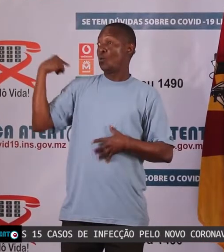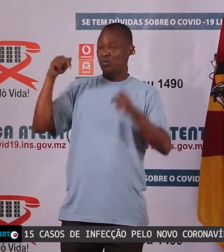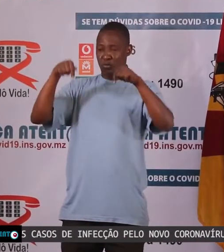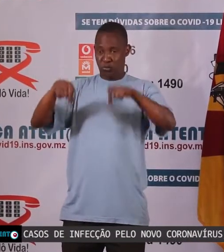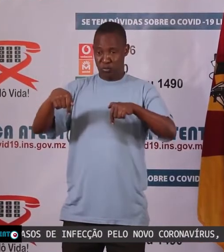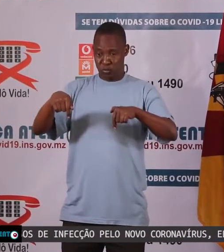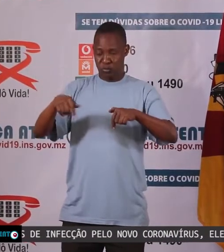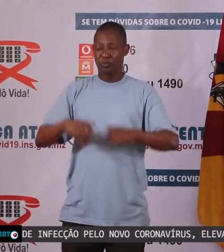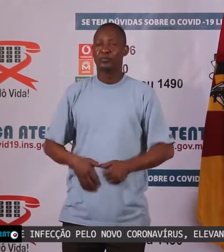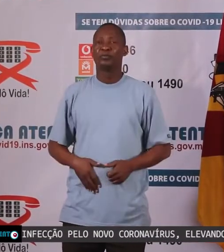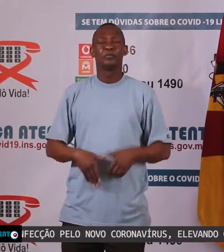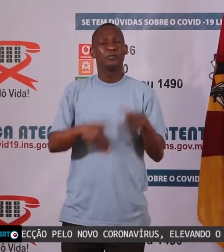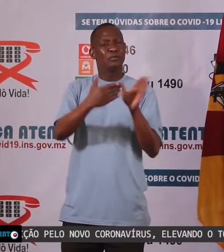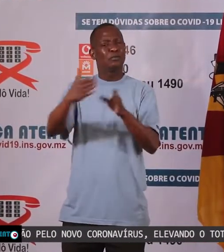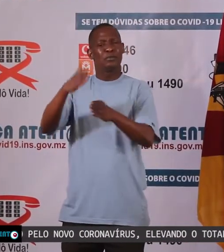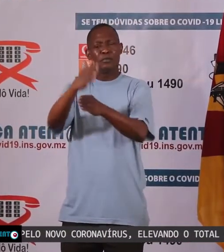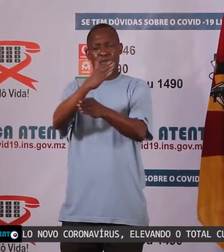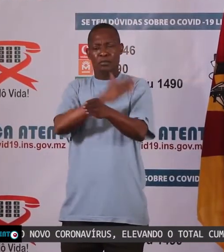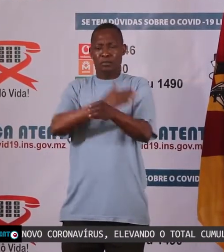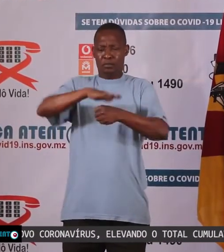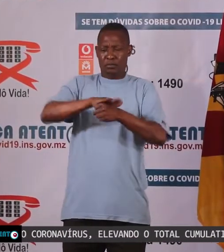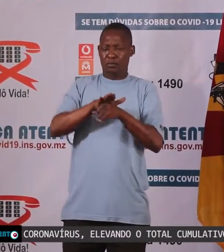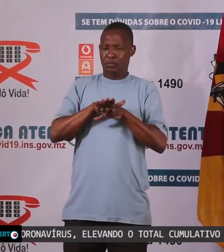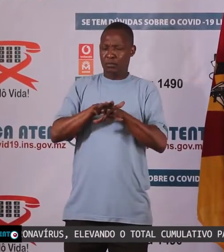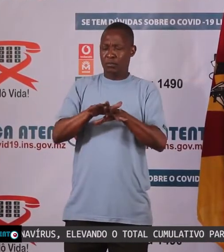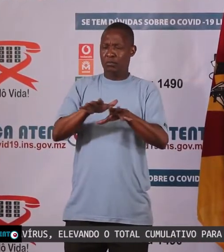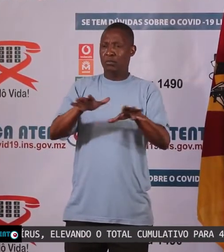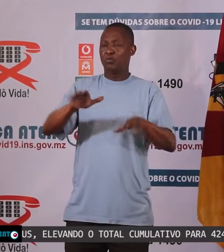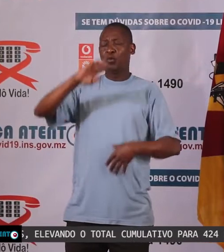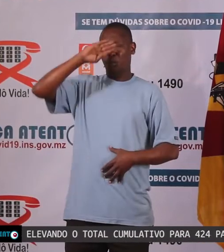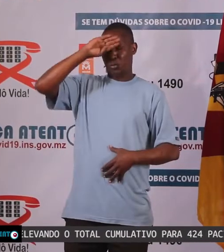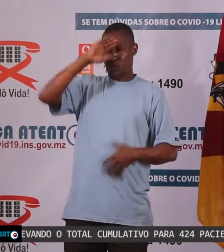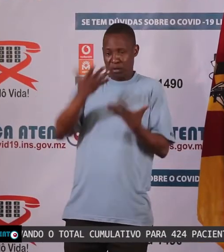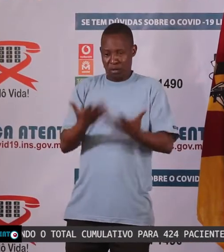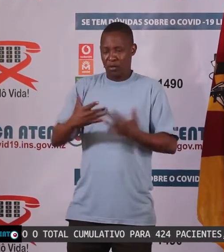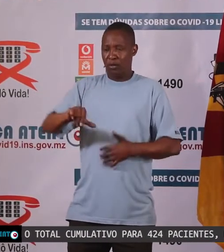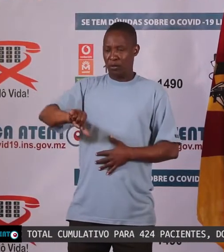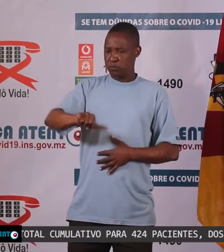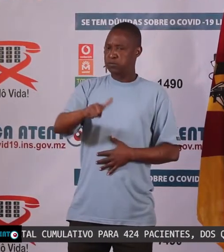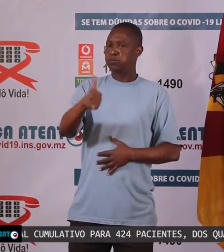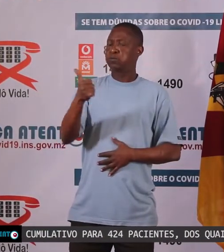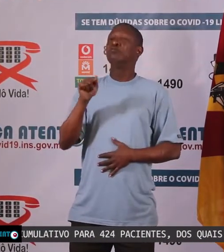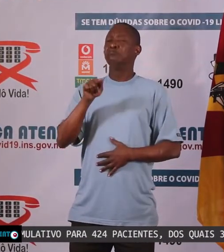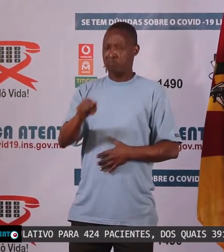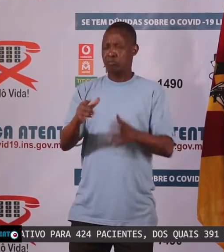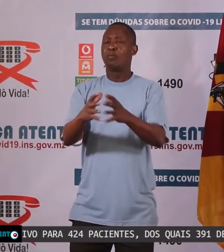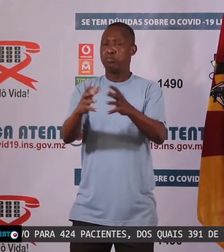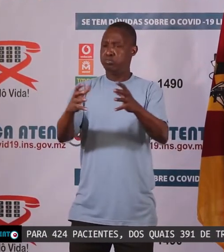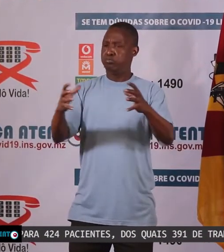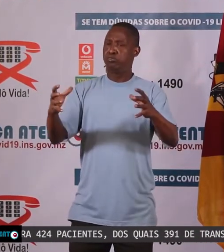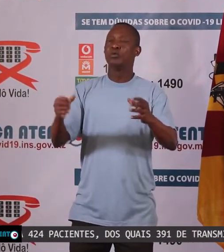Recuperados. O número de recuperados também ao nível do nosso continente tem vindo a aumentar e neste momento temos um cumulativo de